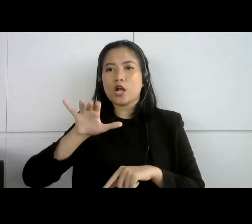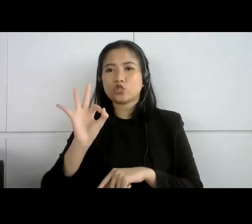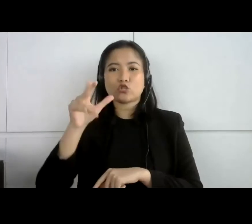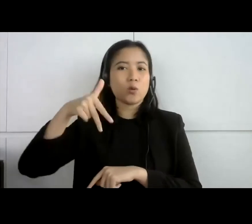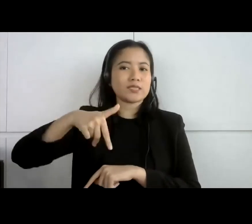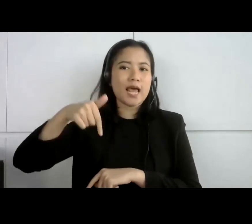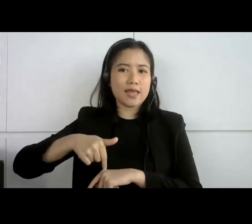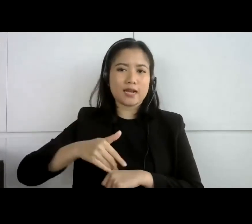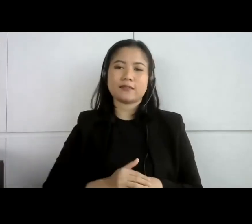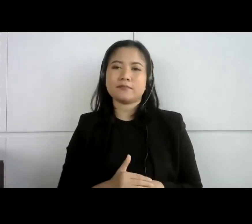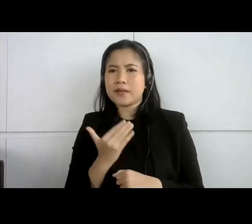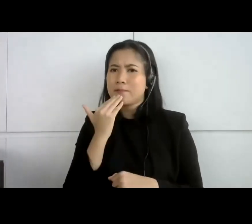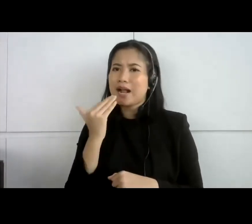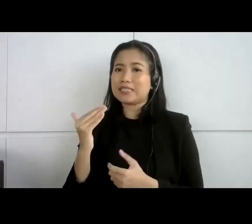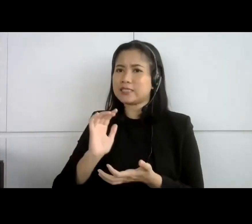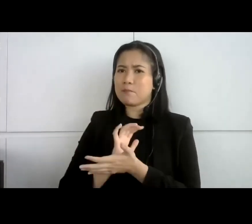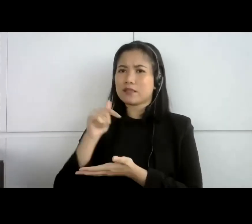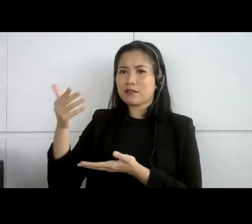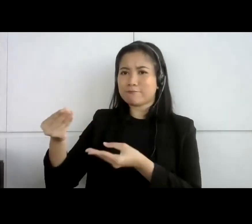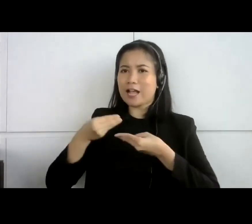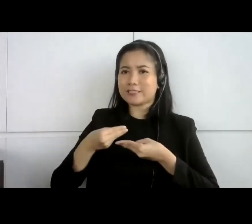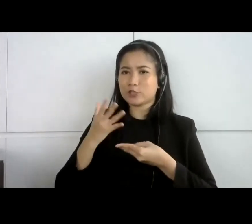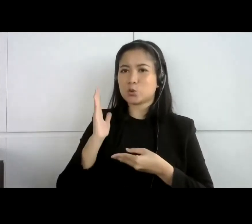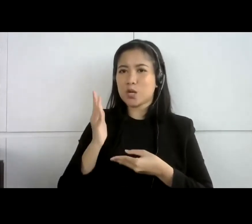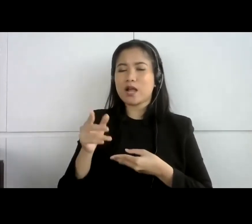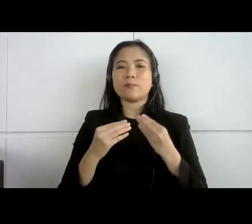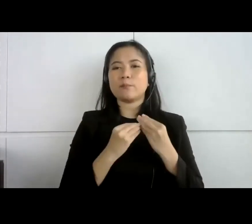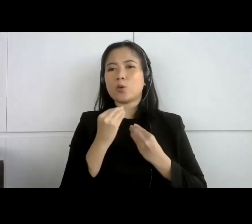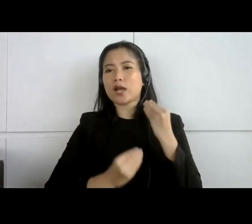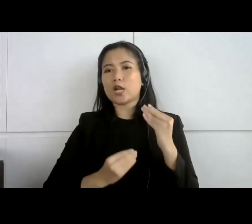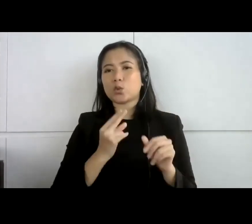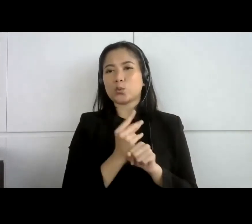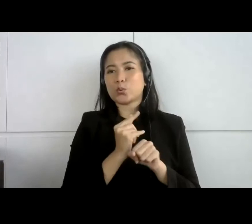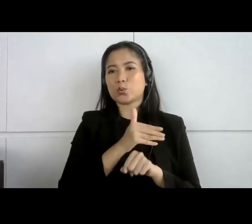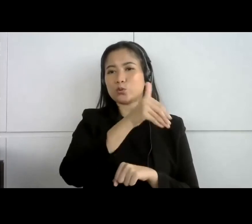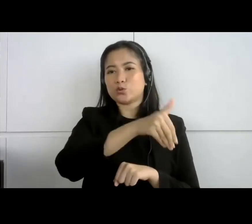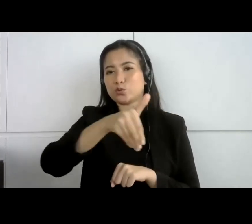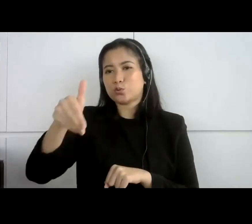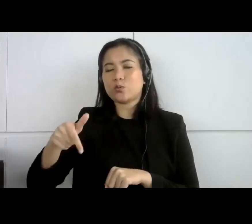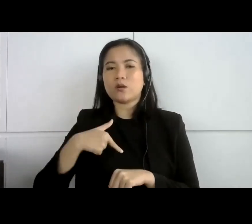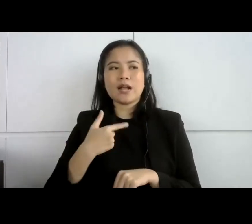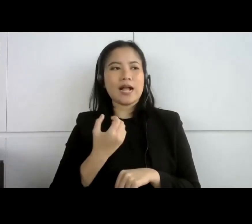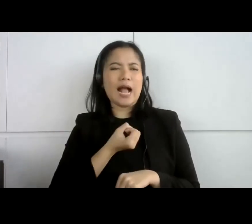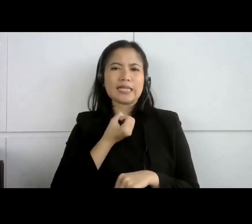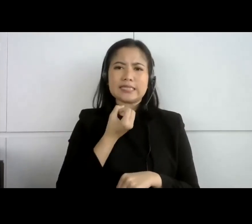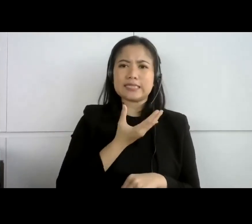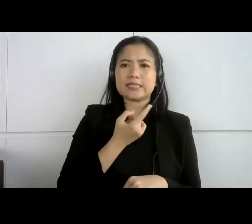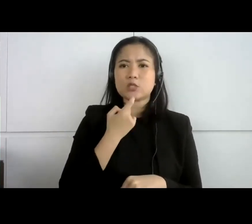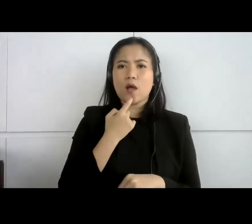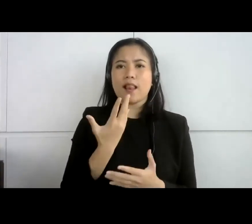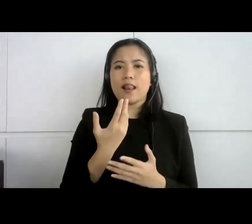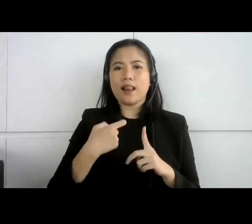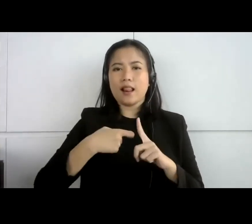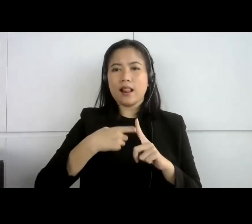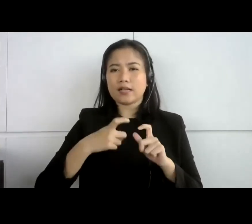saya untuk mewakili teman-teman guru kunjung dalam memberikan kesan-kesan yang kami peroleh